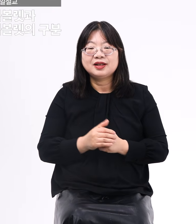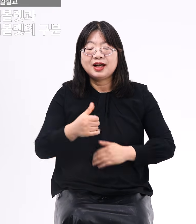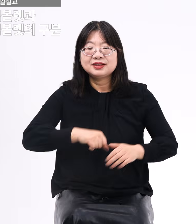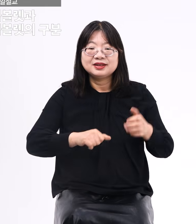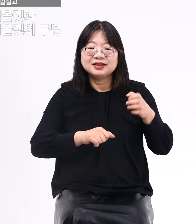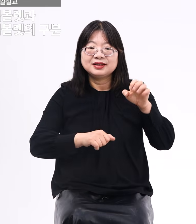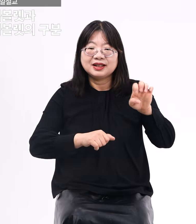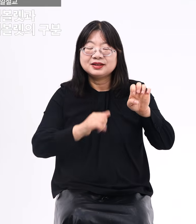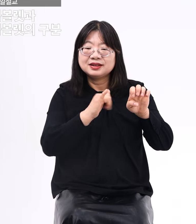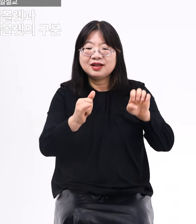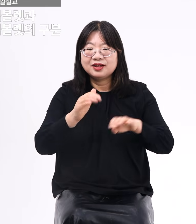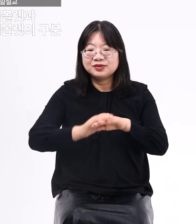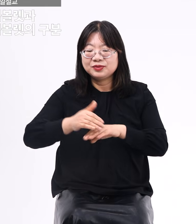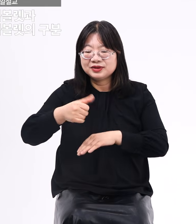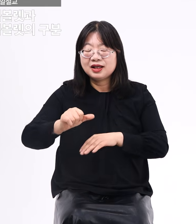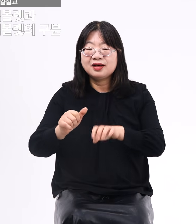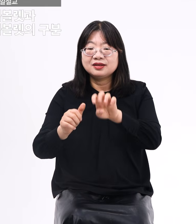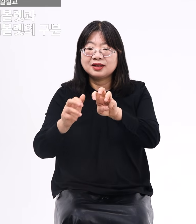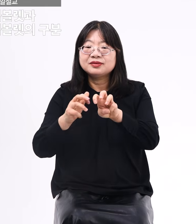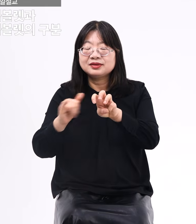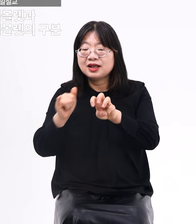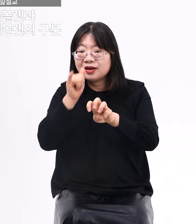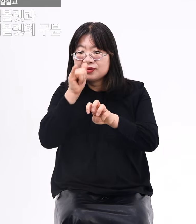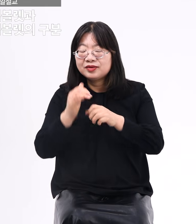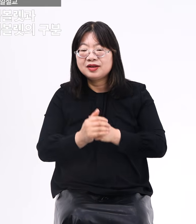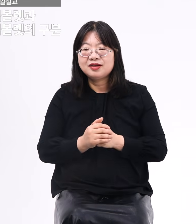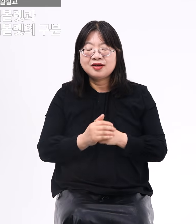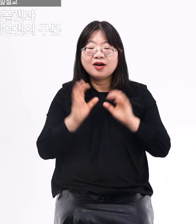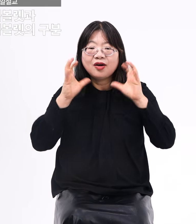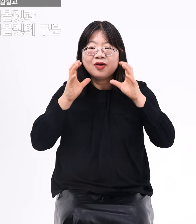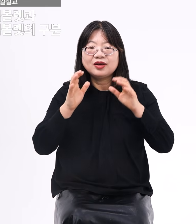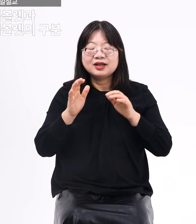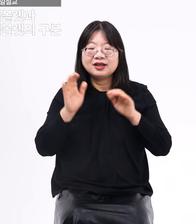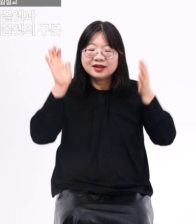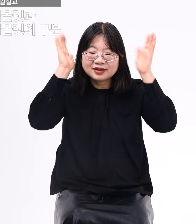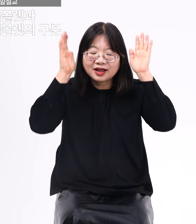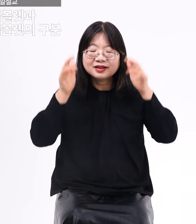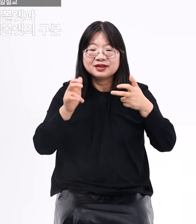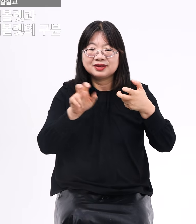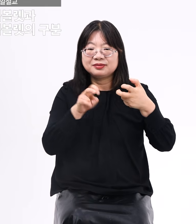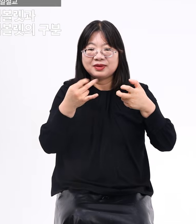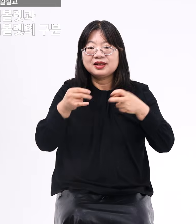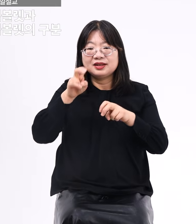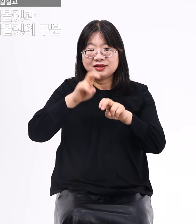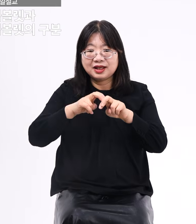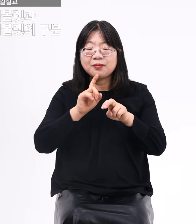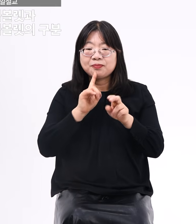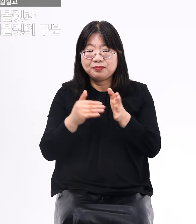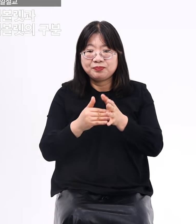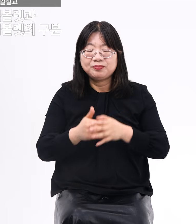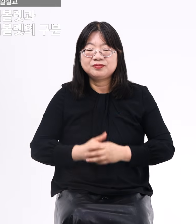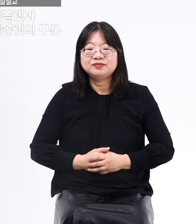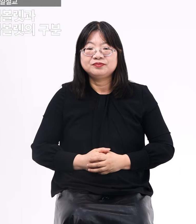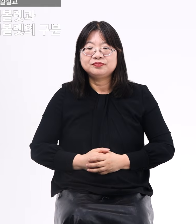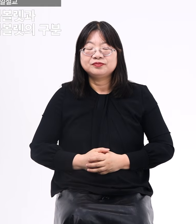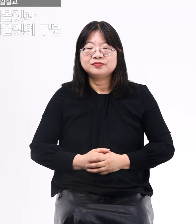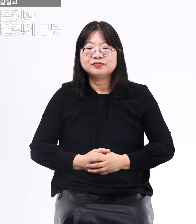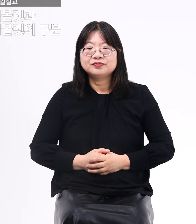40명과 손자 30명이 있어 어린 낙이 70마리를 탔더라. 그러니까